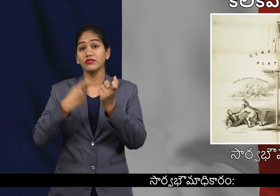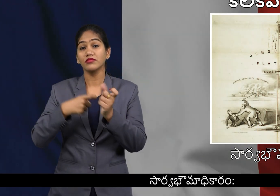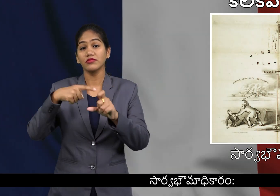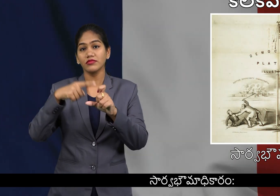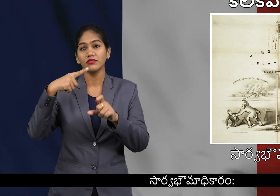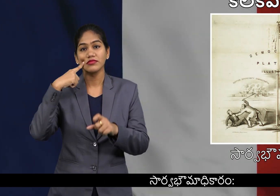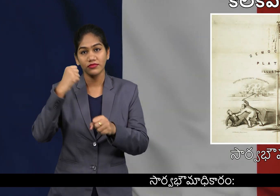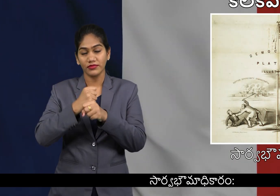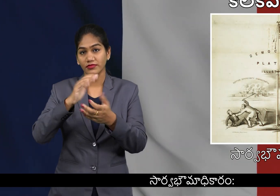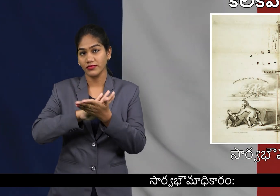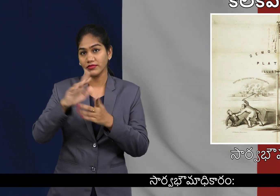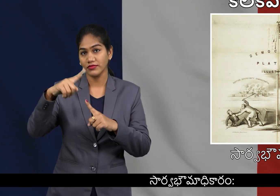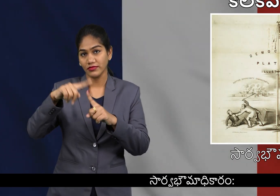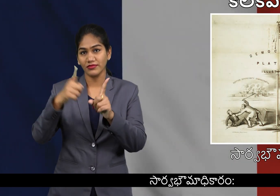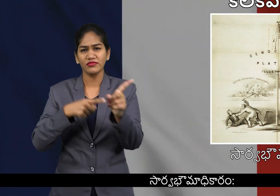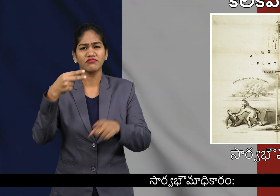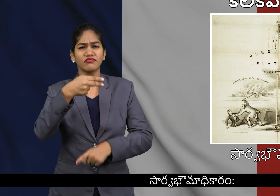సార్వభౌమాధికారం,